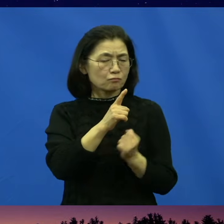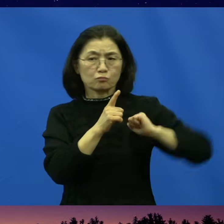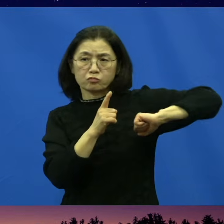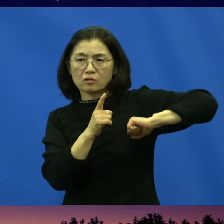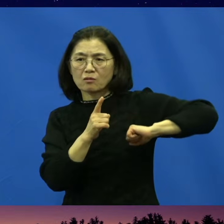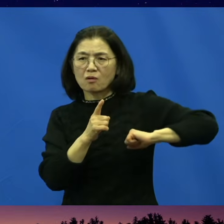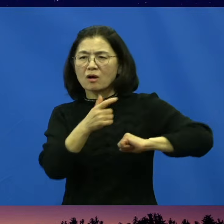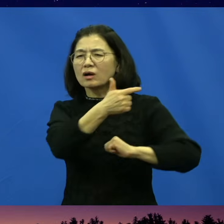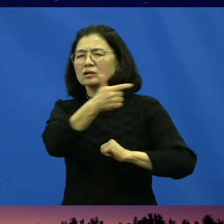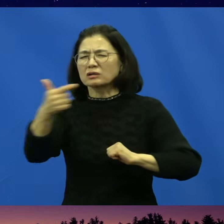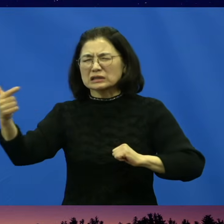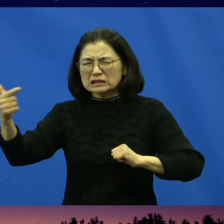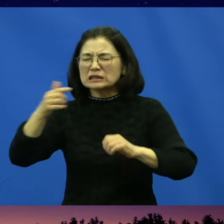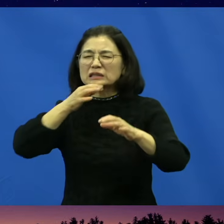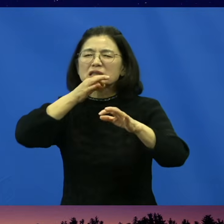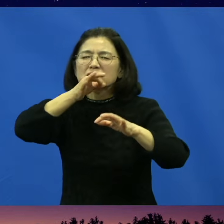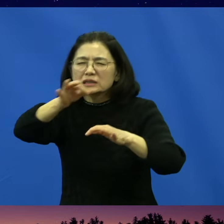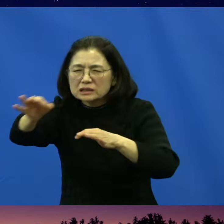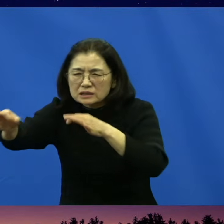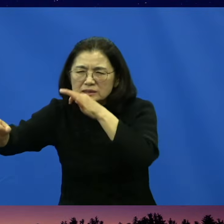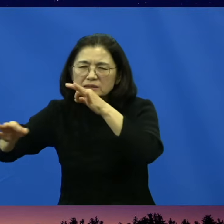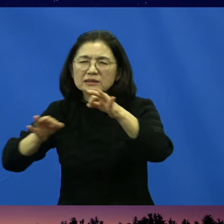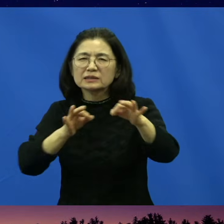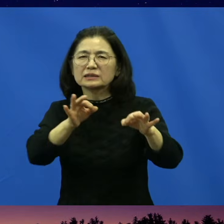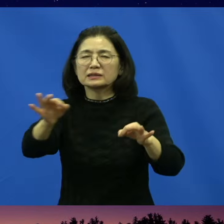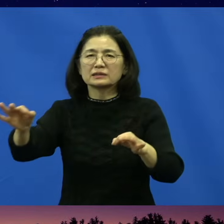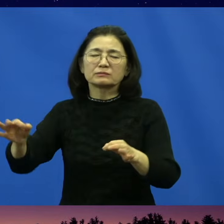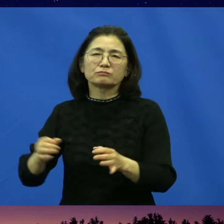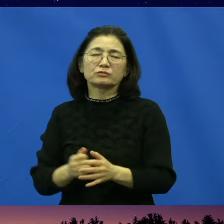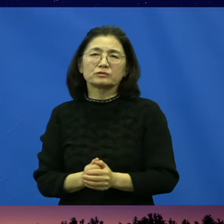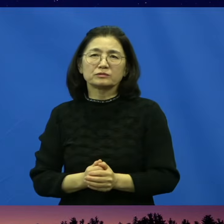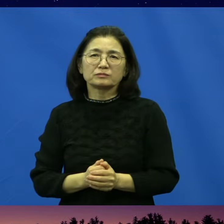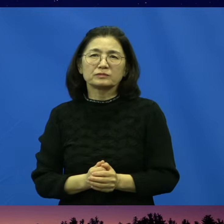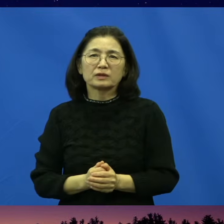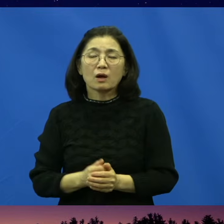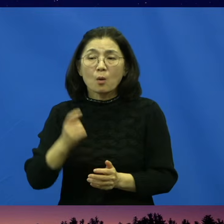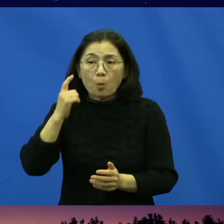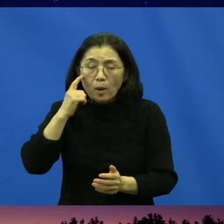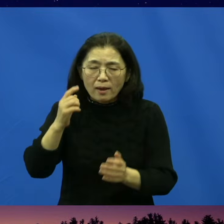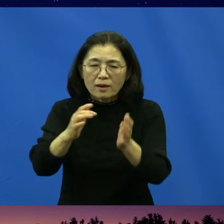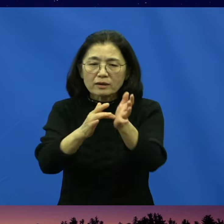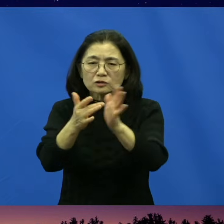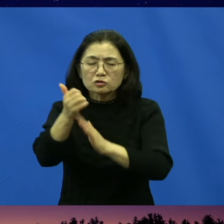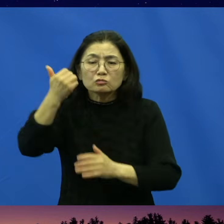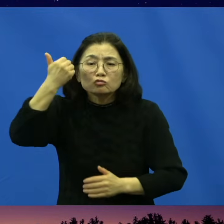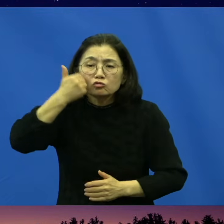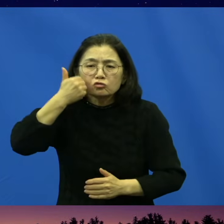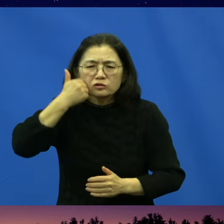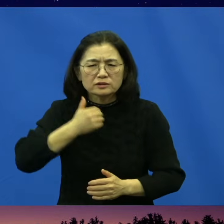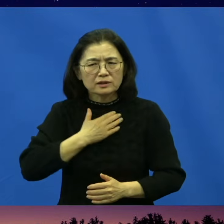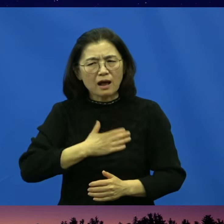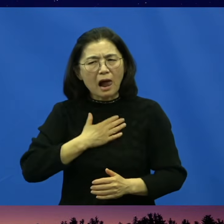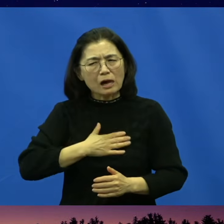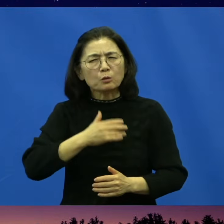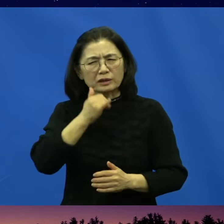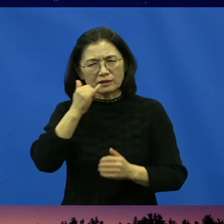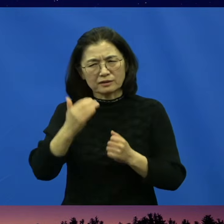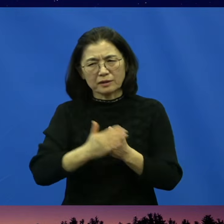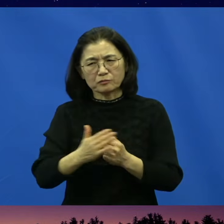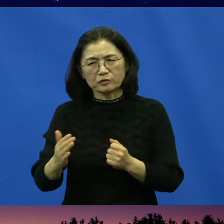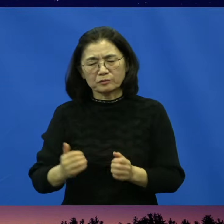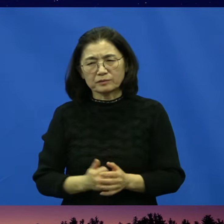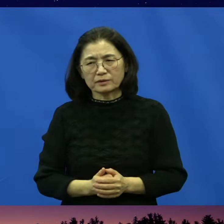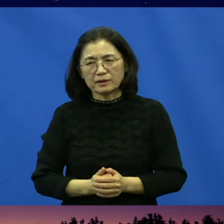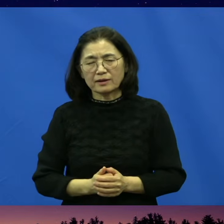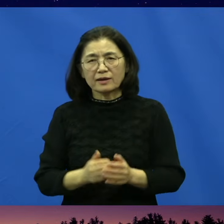않는 것입니까? 예수님이 누구이신지 알아버렸기 때문입니다. 예수님이 누구이신지 그분에